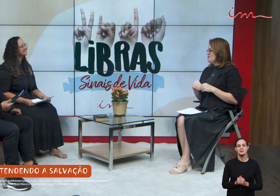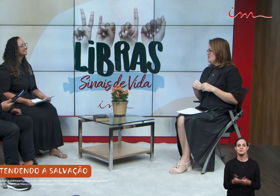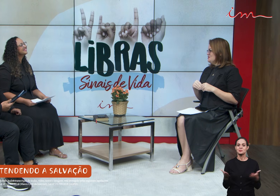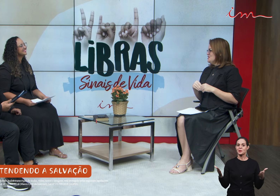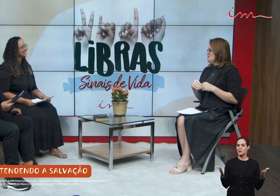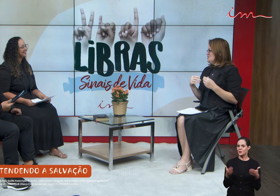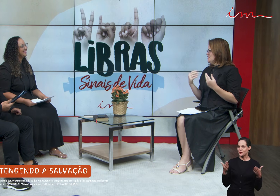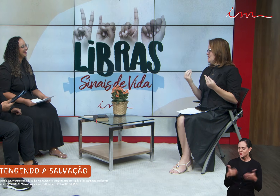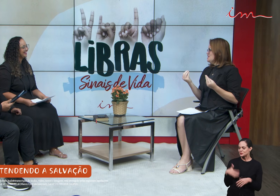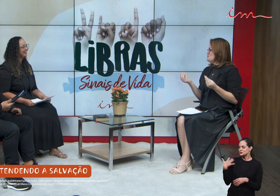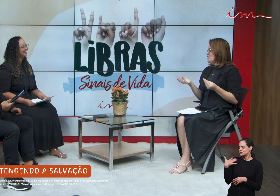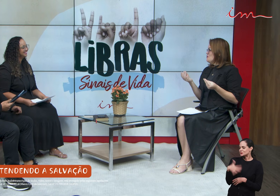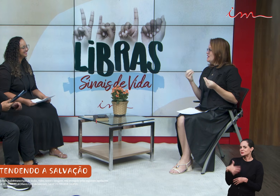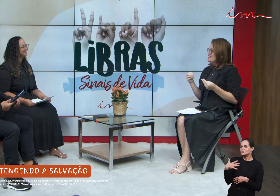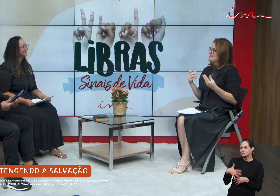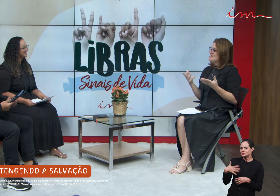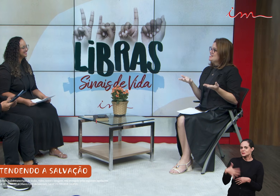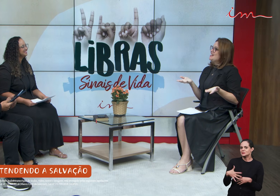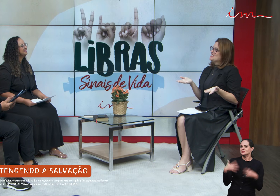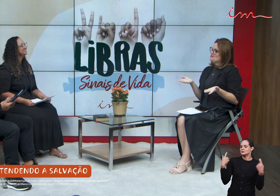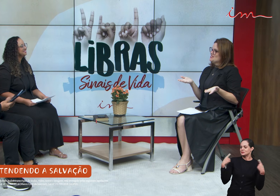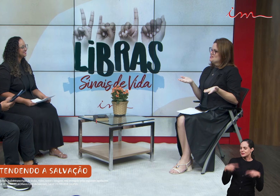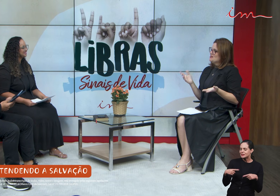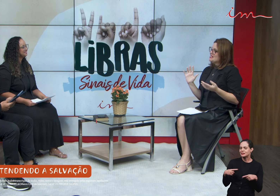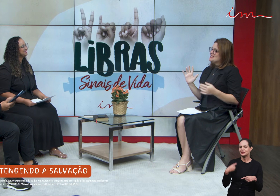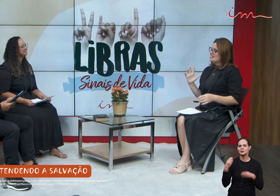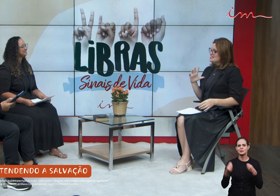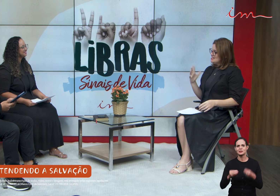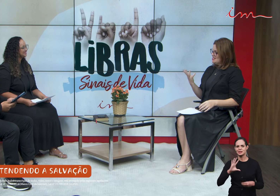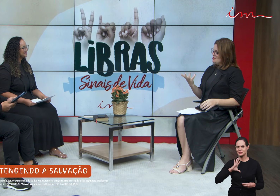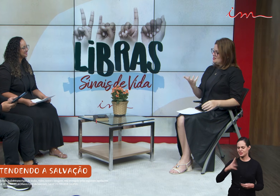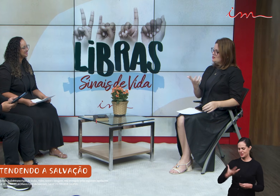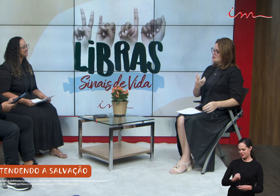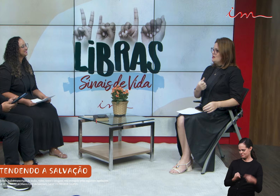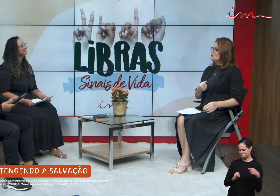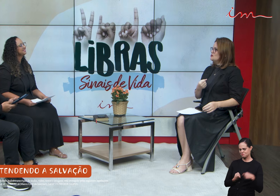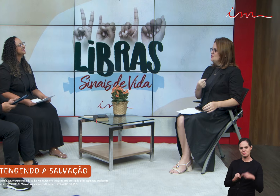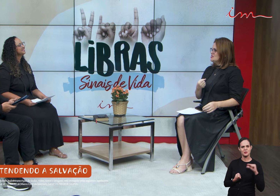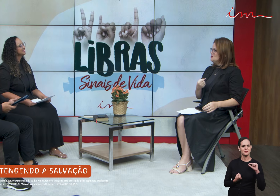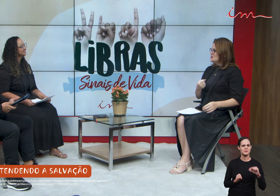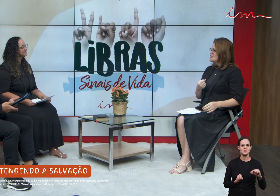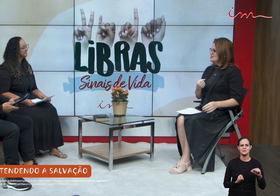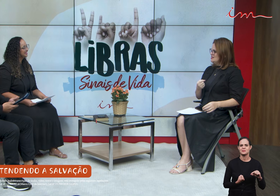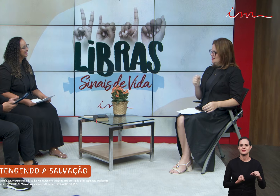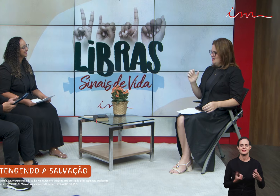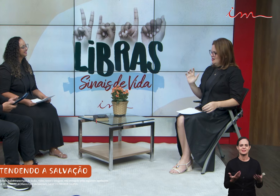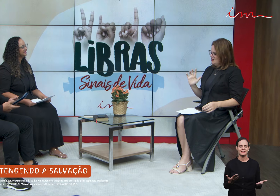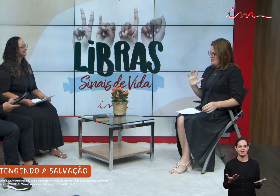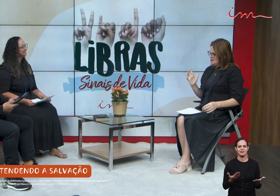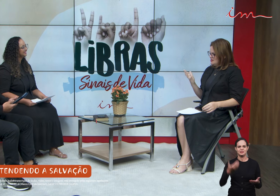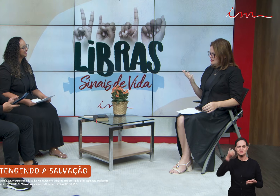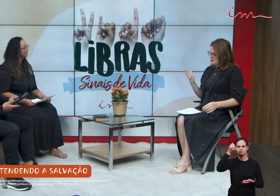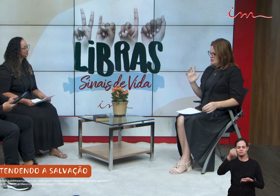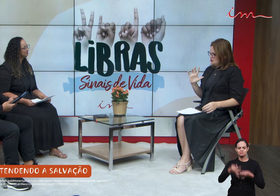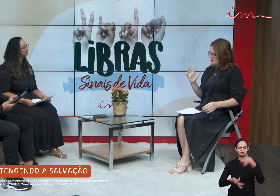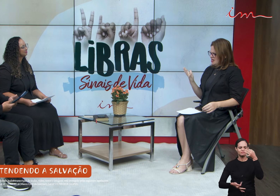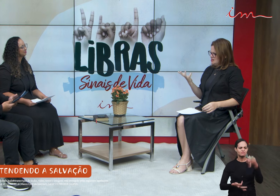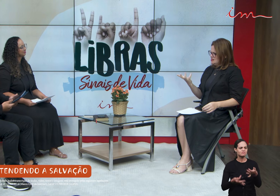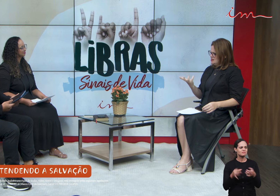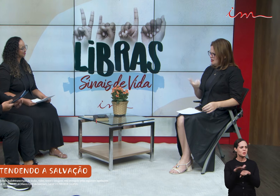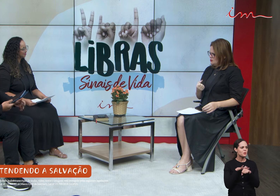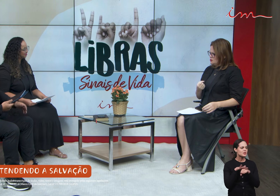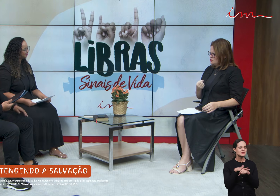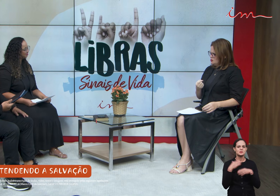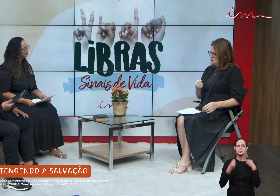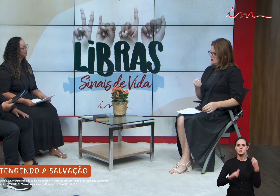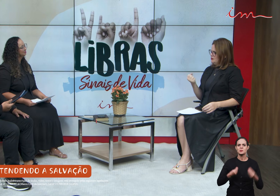temos um desafio de tentar explicar o que seria a salvação, o que seria esse sinal, né? Nós estávamos conversando antes aqui, se a gente fizer